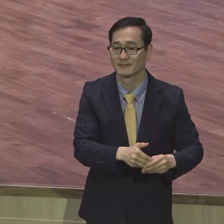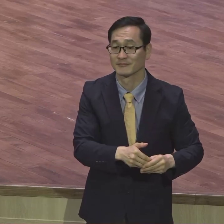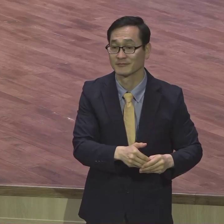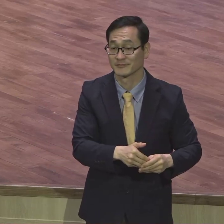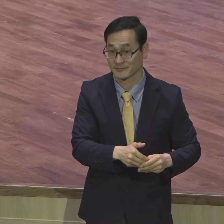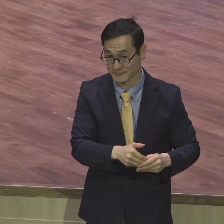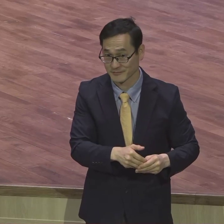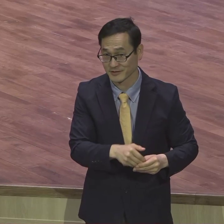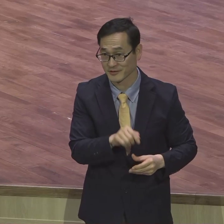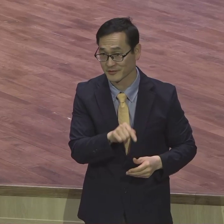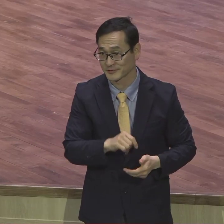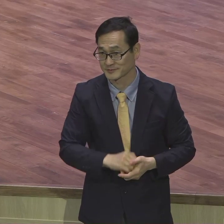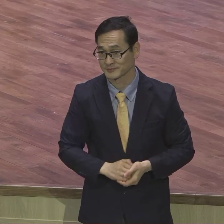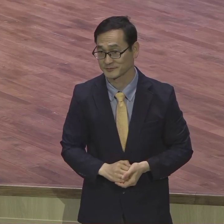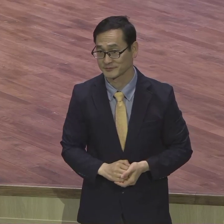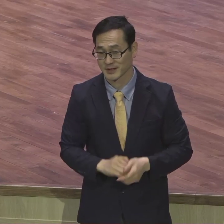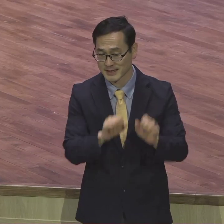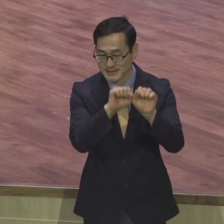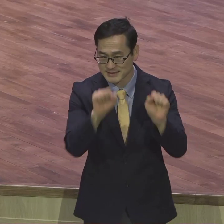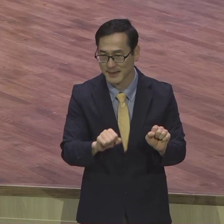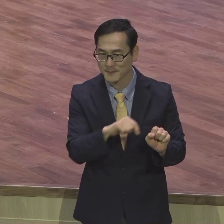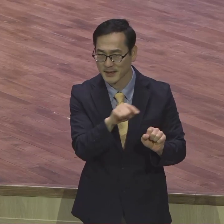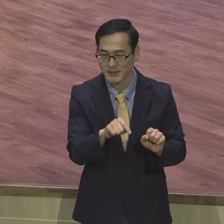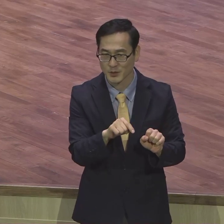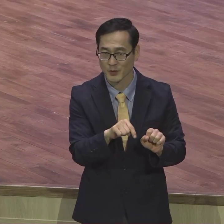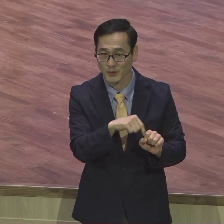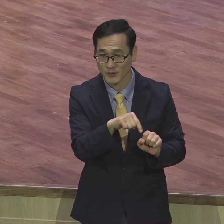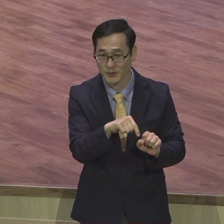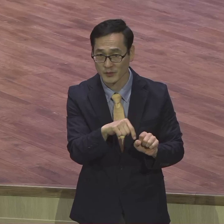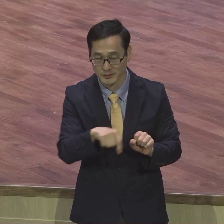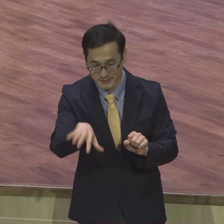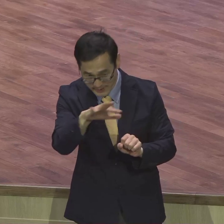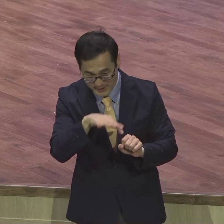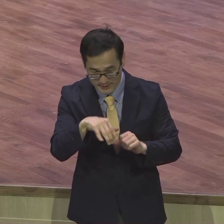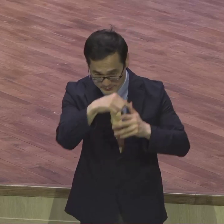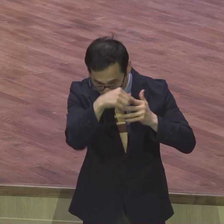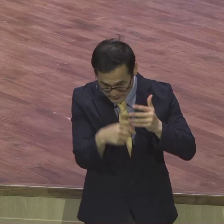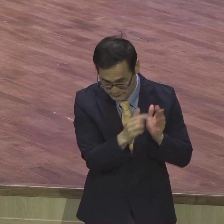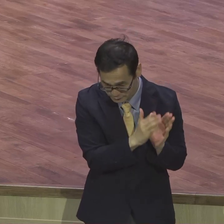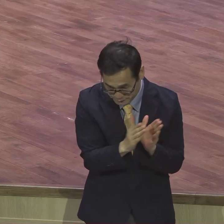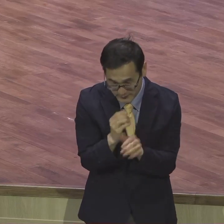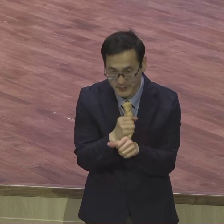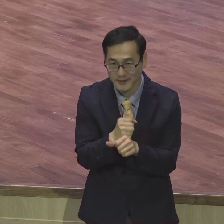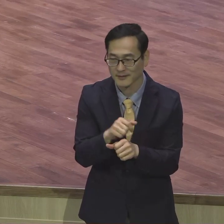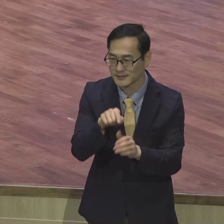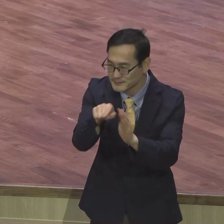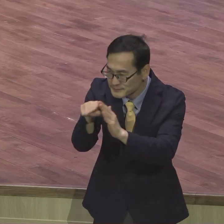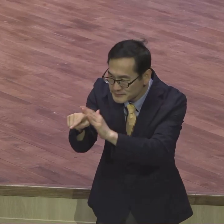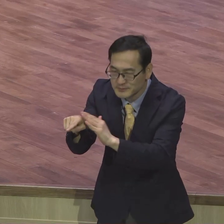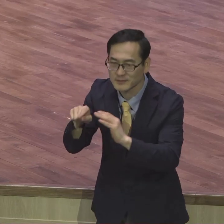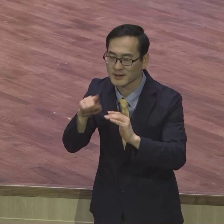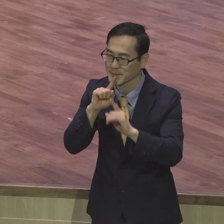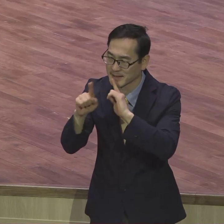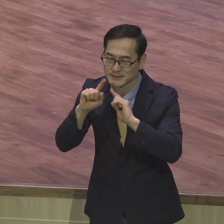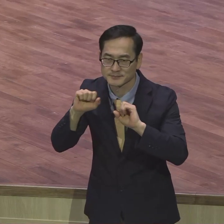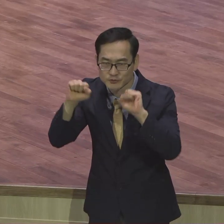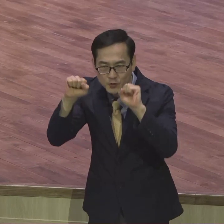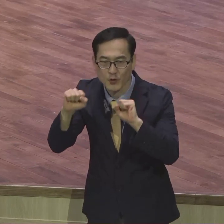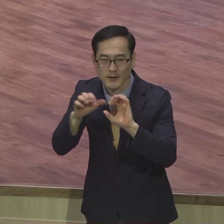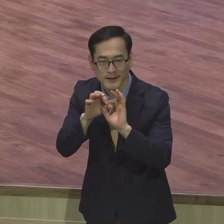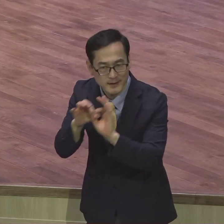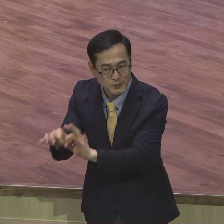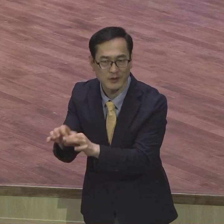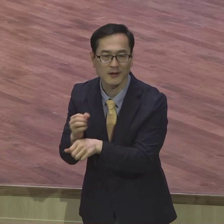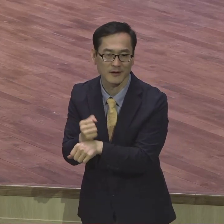지속할 수 있는 시스템을 깔아서 계속할 수 있는 이걸 전도 캠프 이 속에서 뭐합니까? 다섯 가지 말씀 운동 이걸